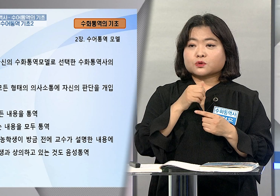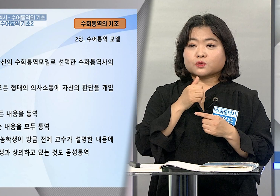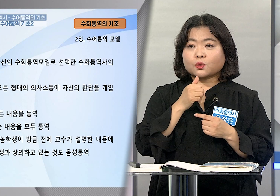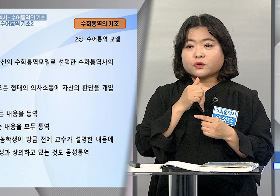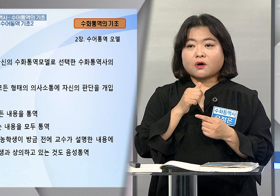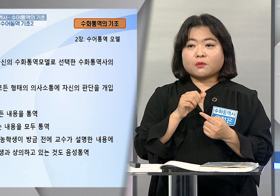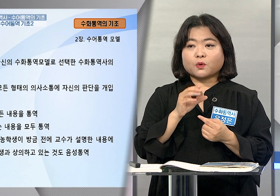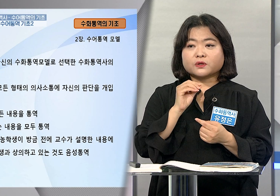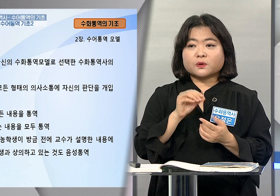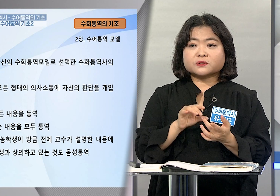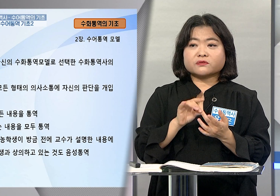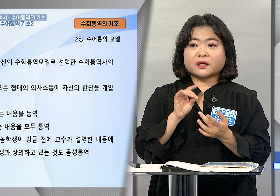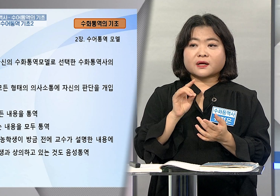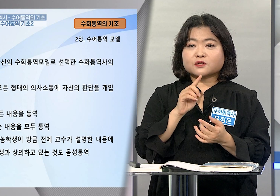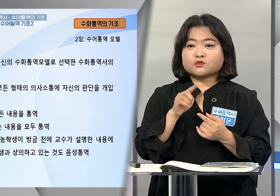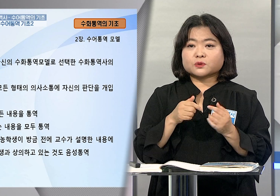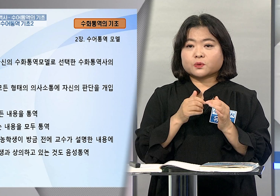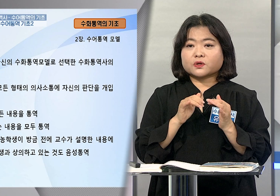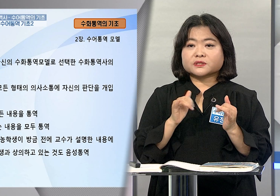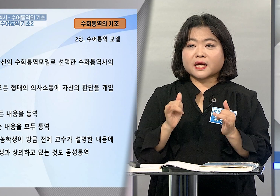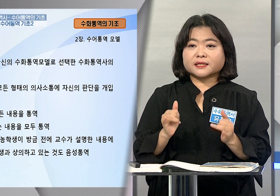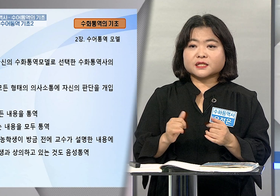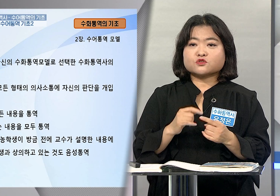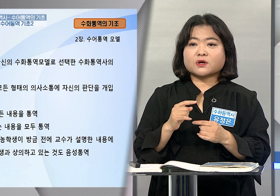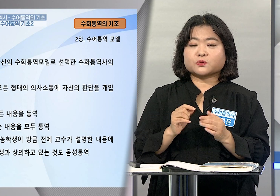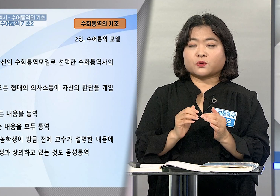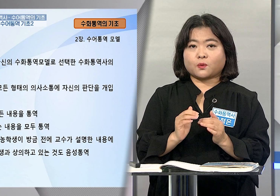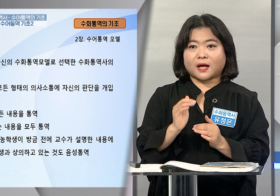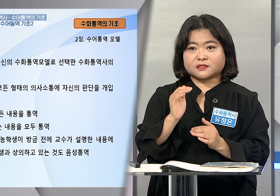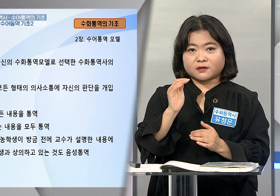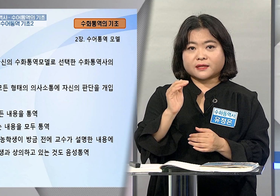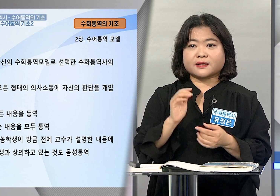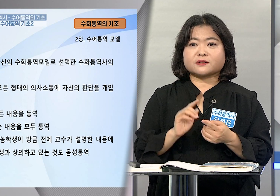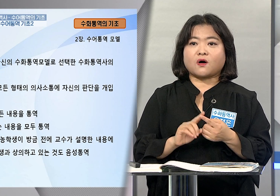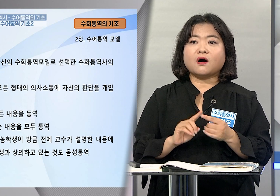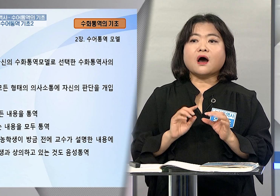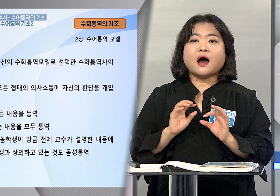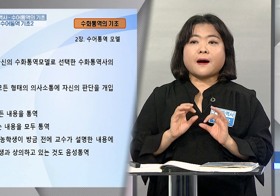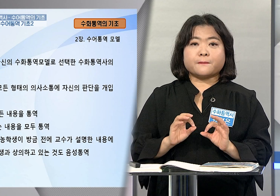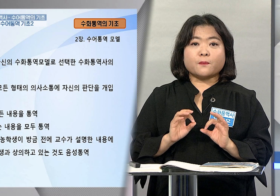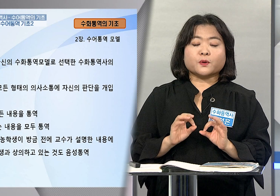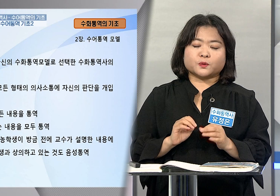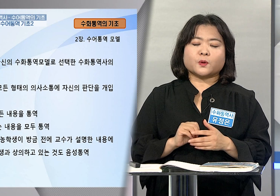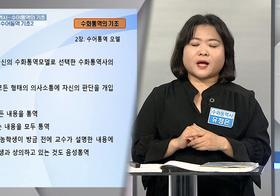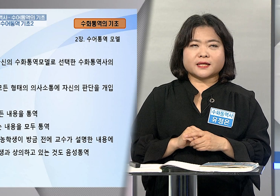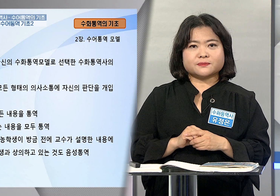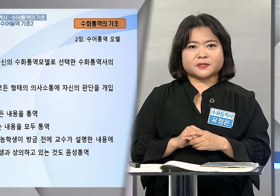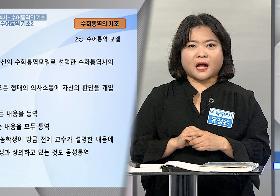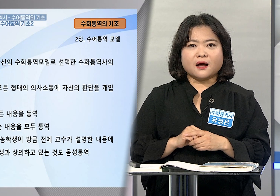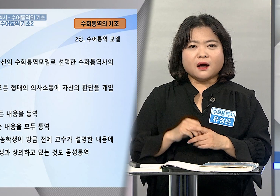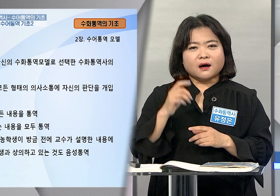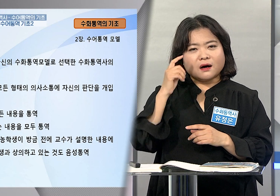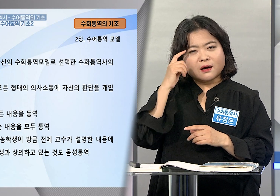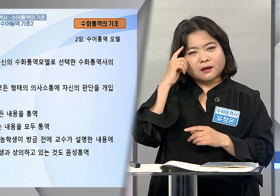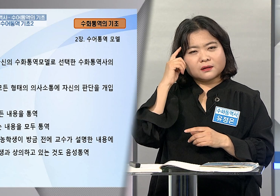수화통역 모델로 선택한 수화통역사의 수화통역 과정에 대해서 한번 보도록 하겠습니다.